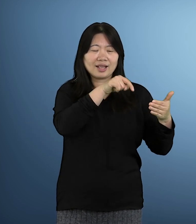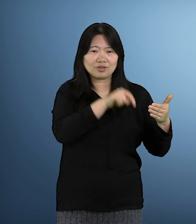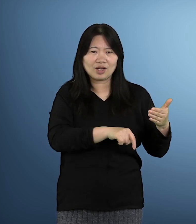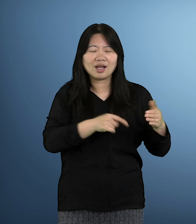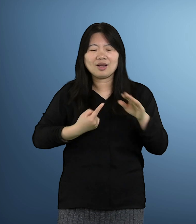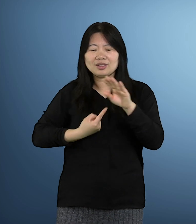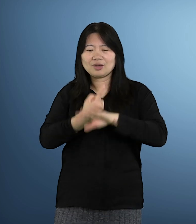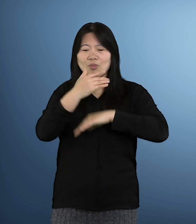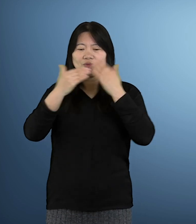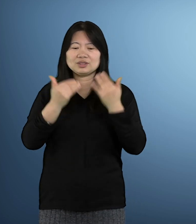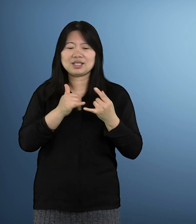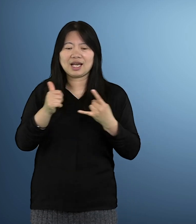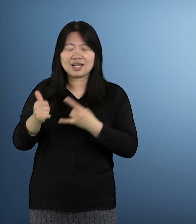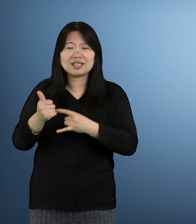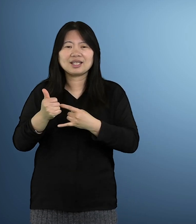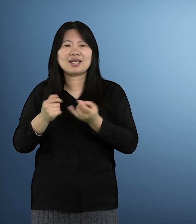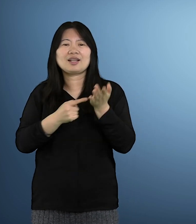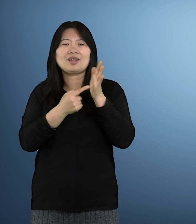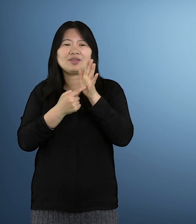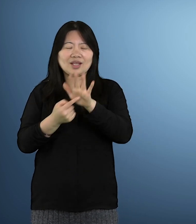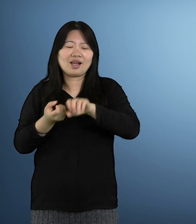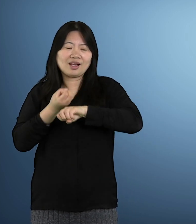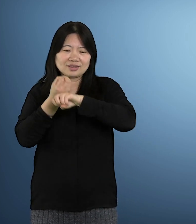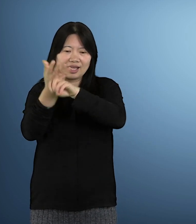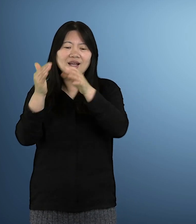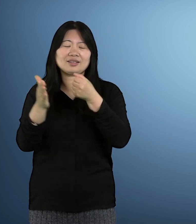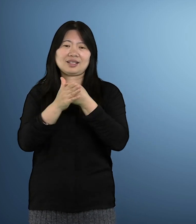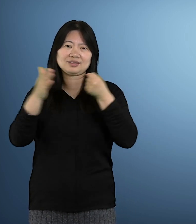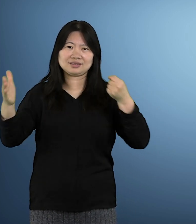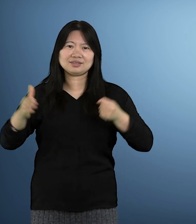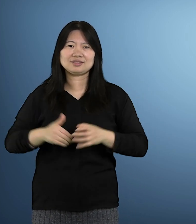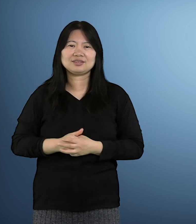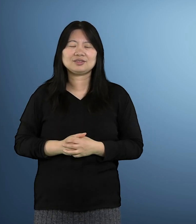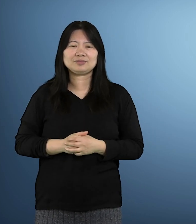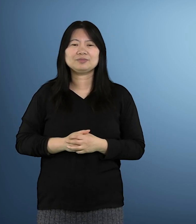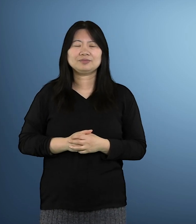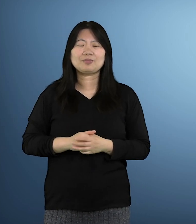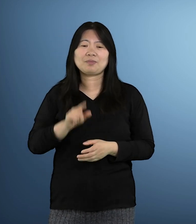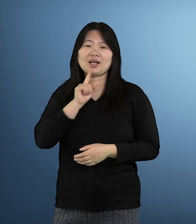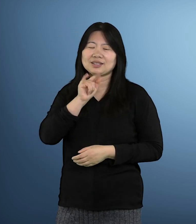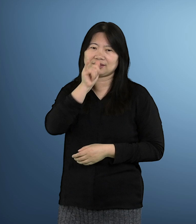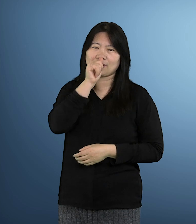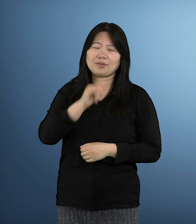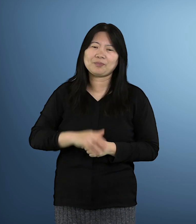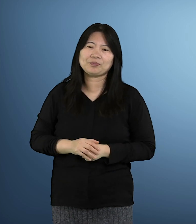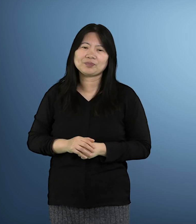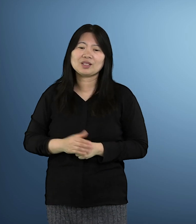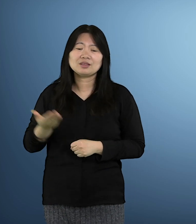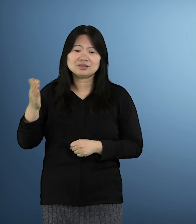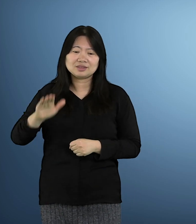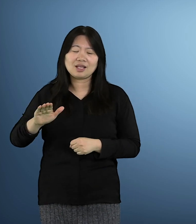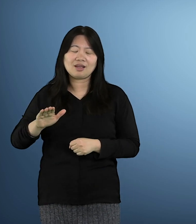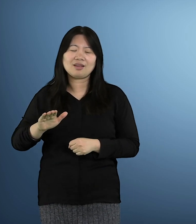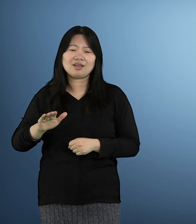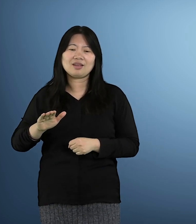사람에게 나타났으니. 근데 여기 중요한 조건이 있었죠. 누구 안에서?